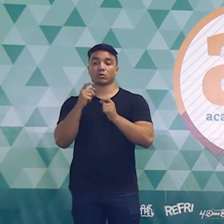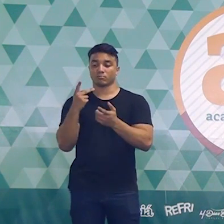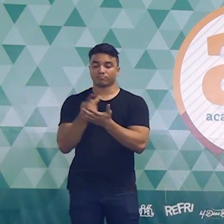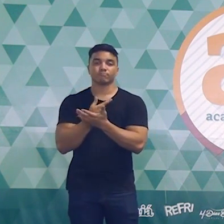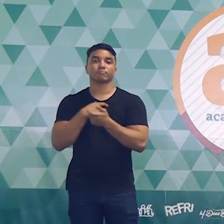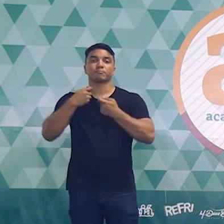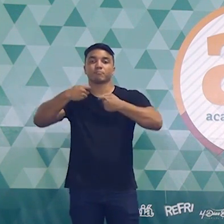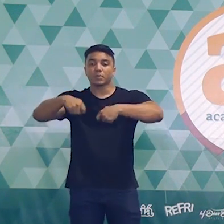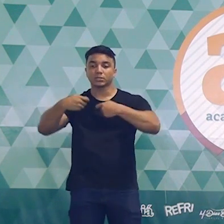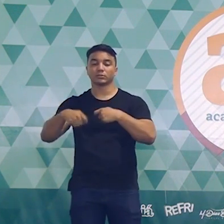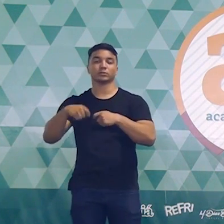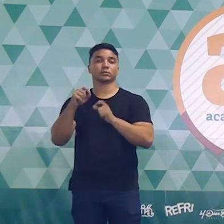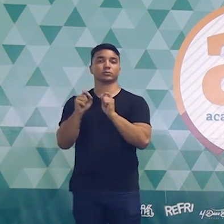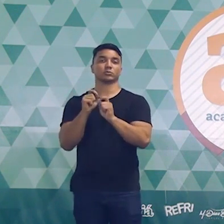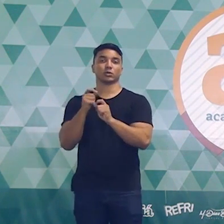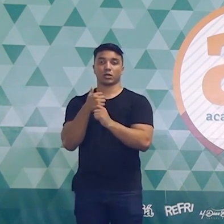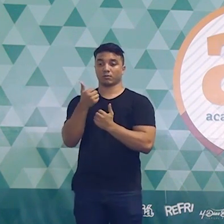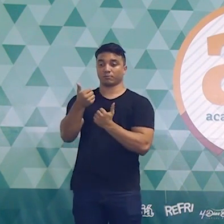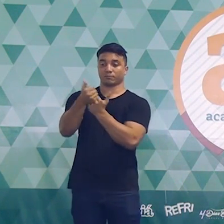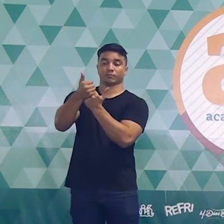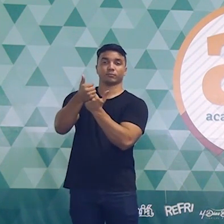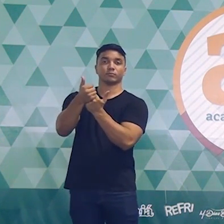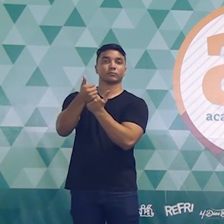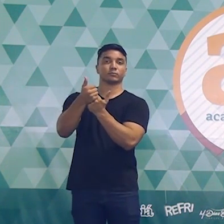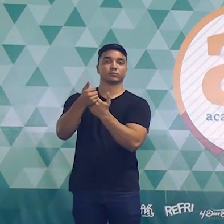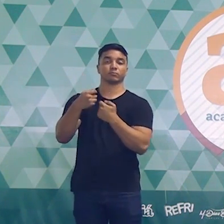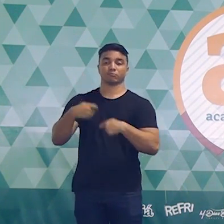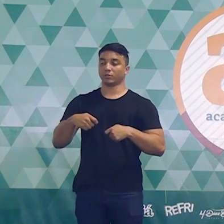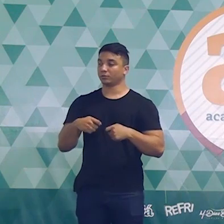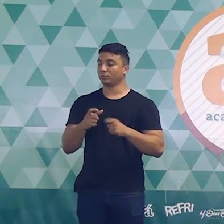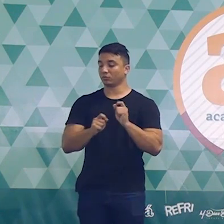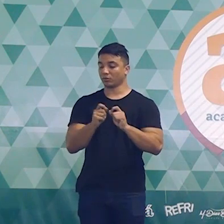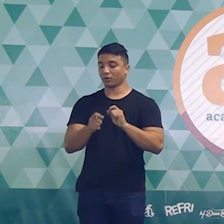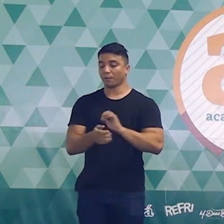demanda, requer, suscita,